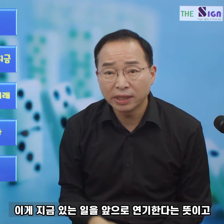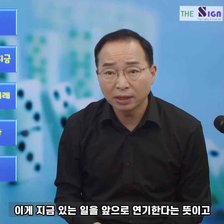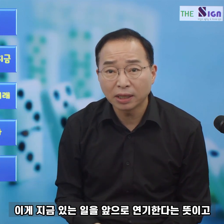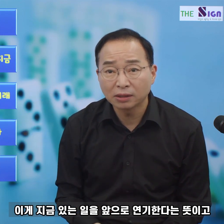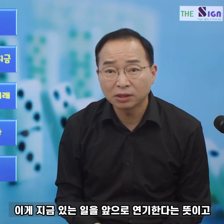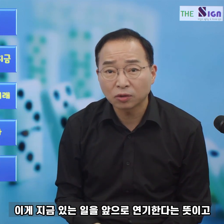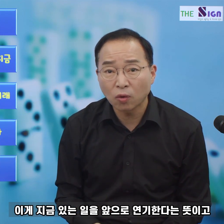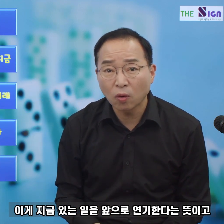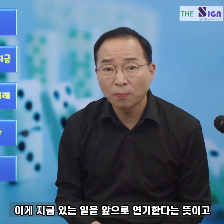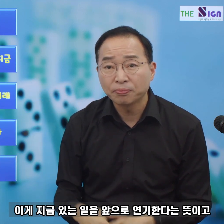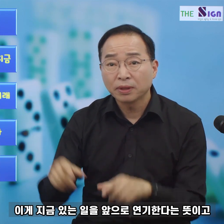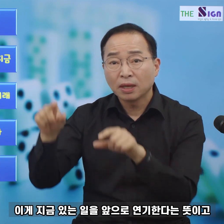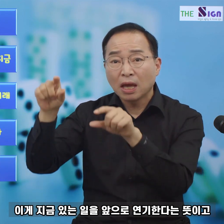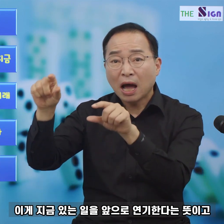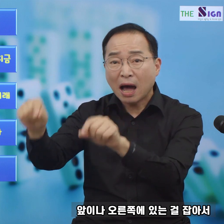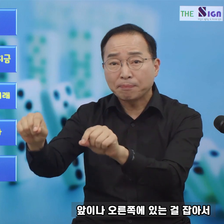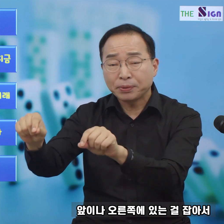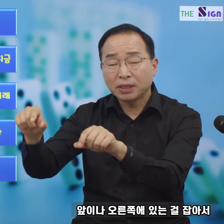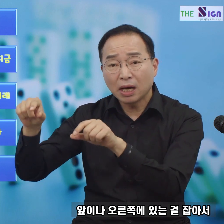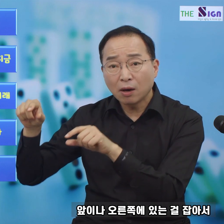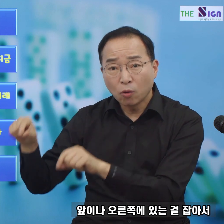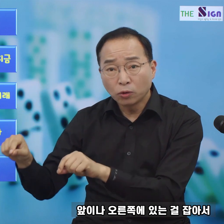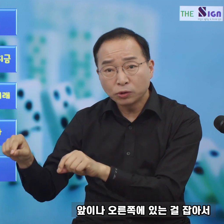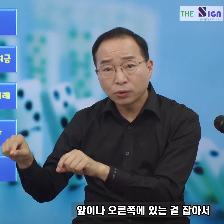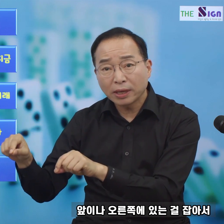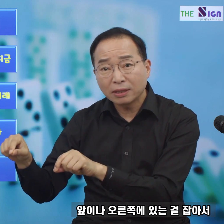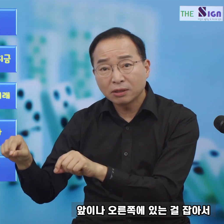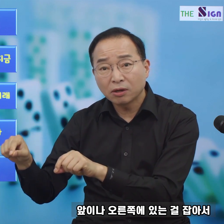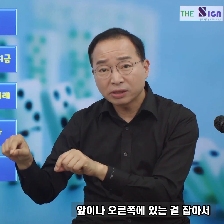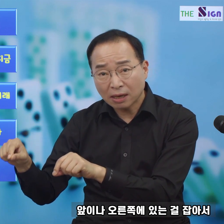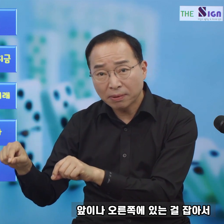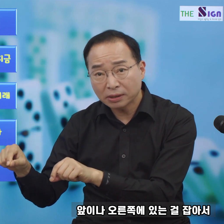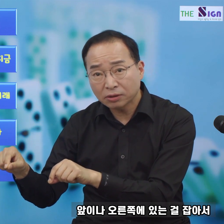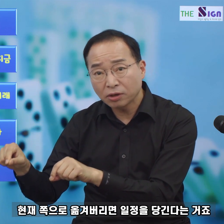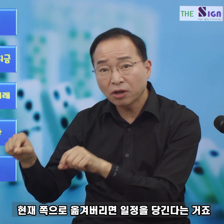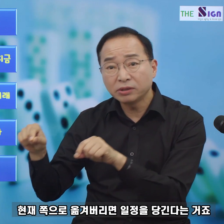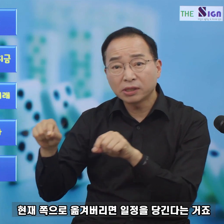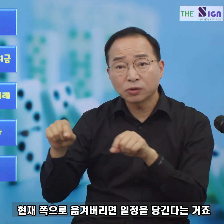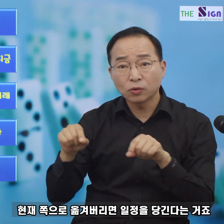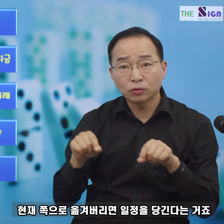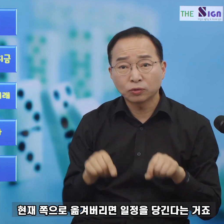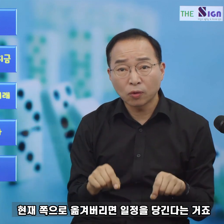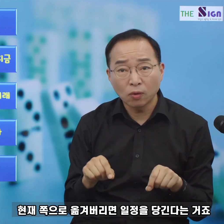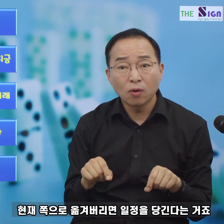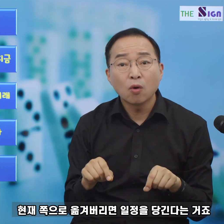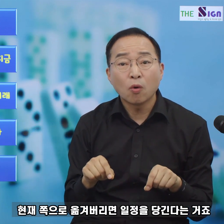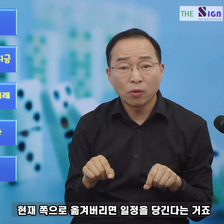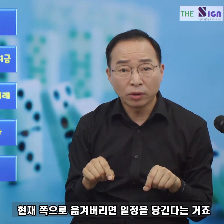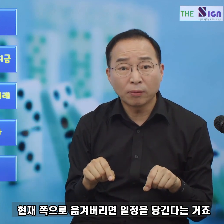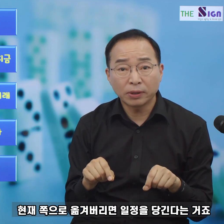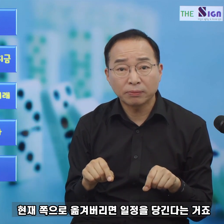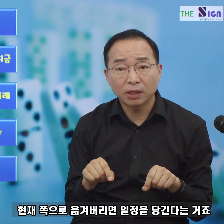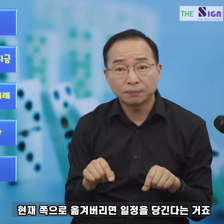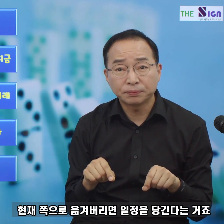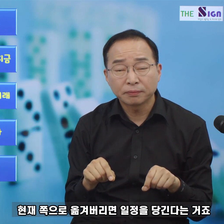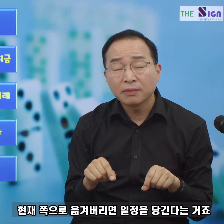연기한다는 뜻이고, 앞이나 오른쪽에 있는 걸 잡아서 현재 쪽으로 옮겨버리면